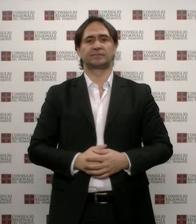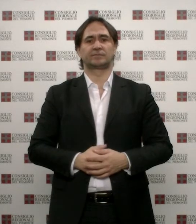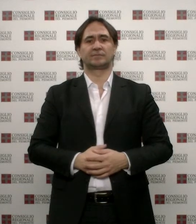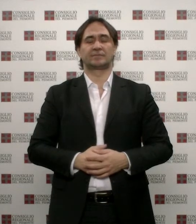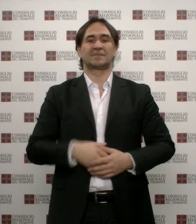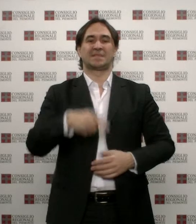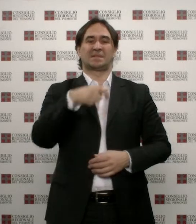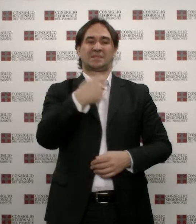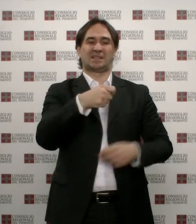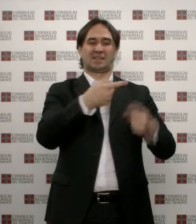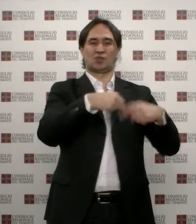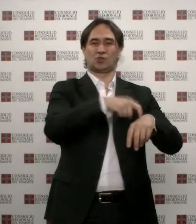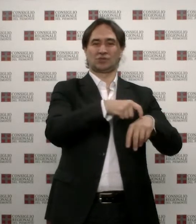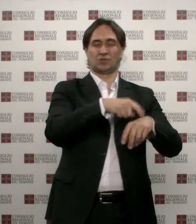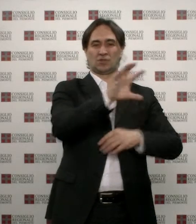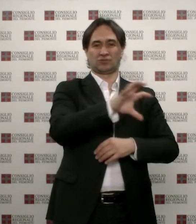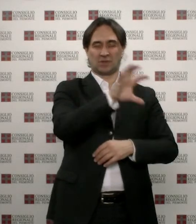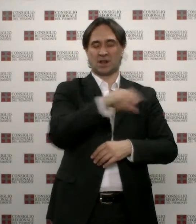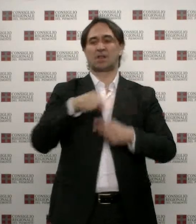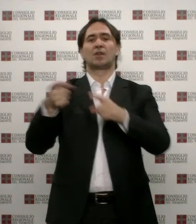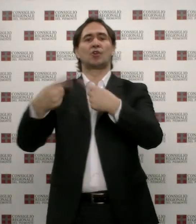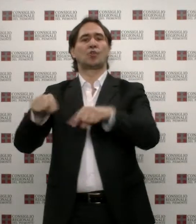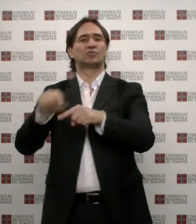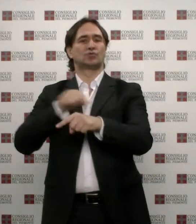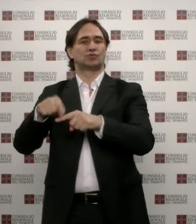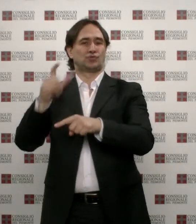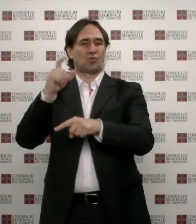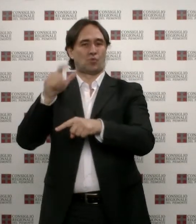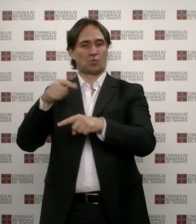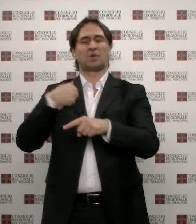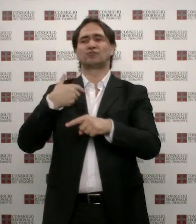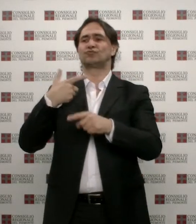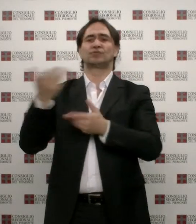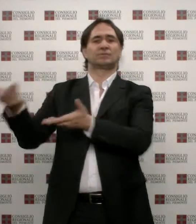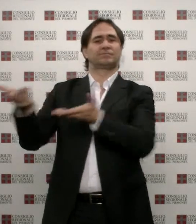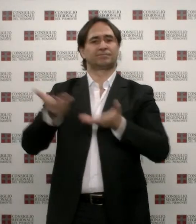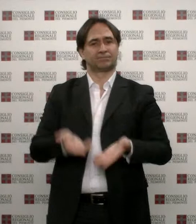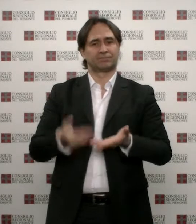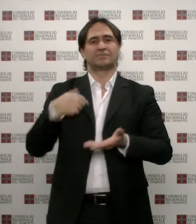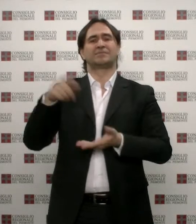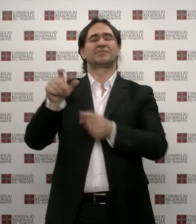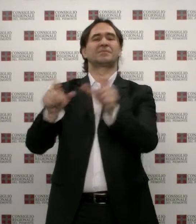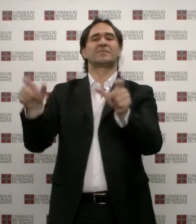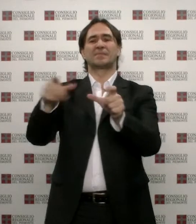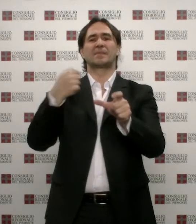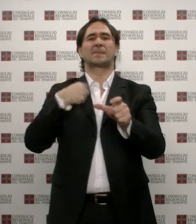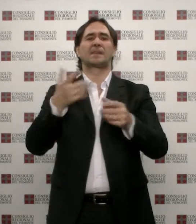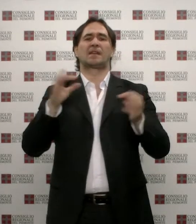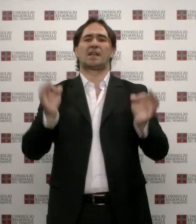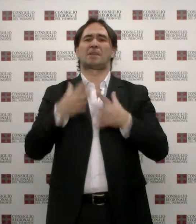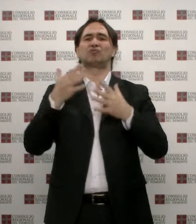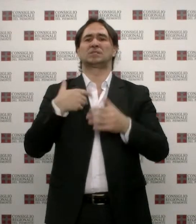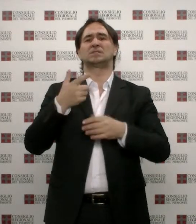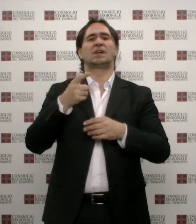I presidenti del Consiglio regionale e della Commissione Cultura hanno ricevuto a Palazzo Lascaris i rappresentanti del Comitato Emergenza